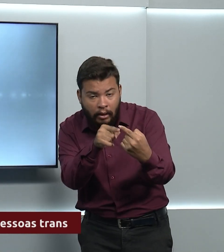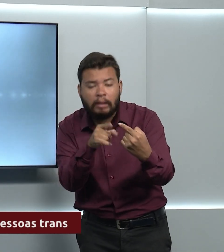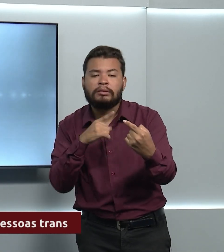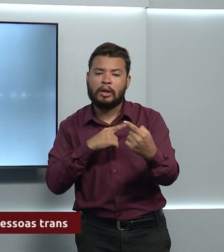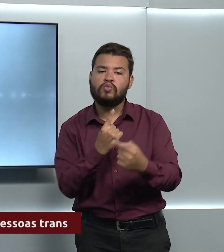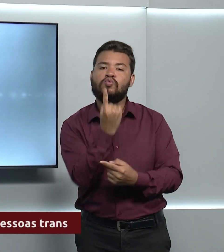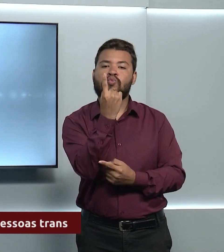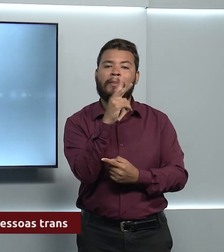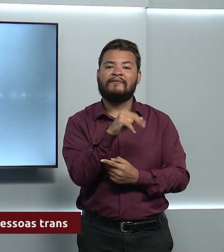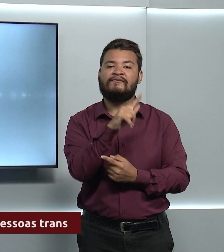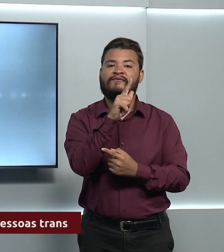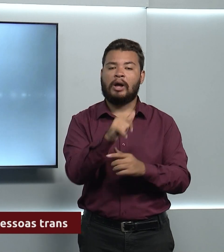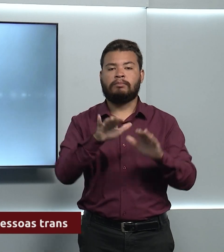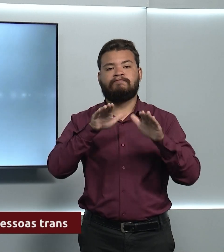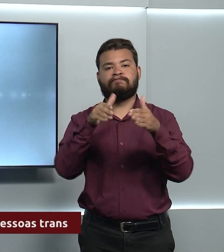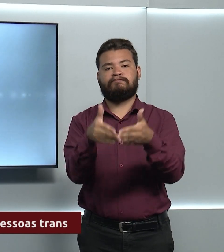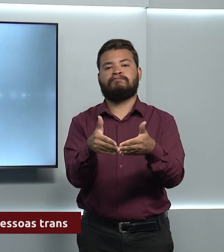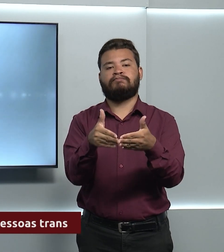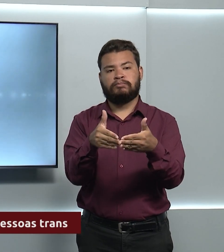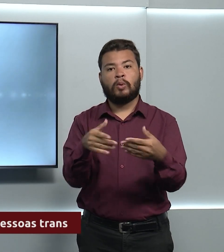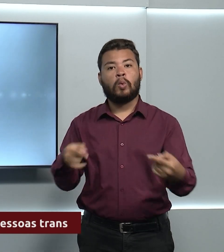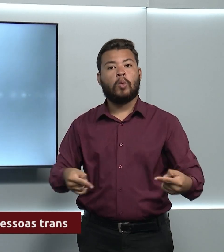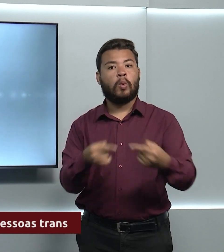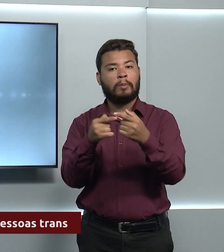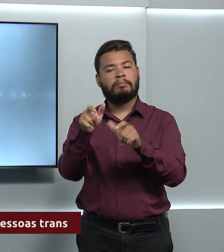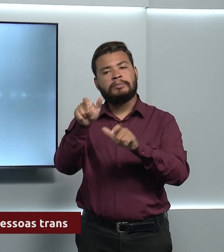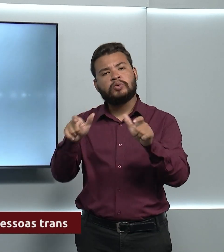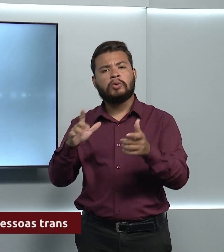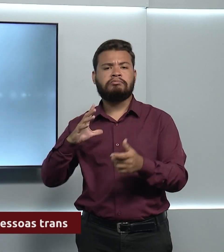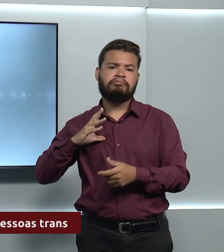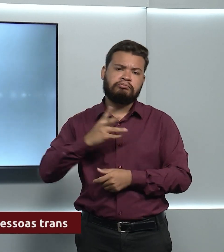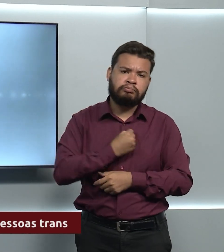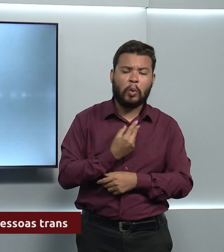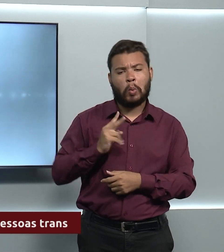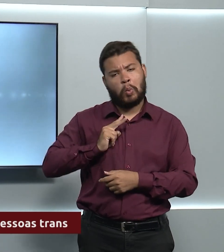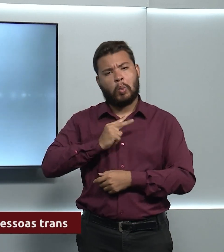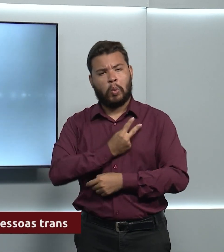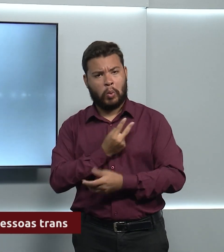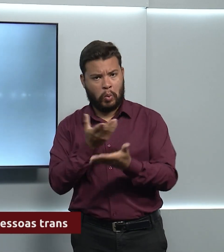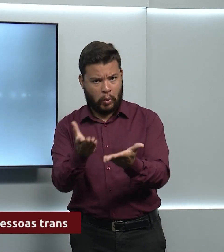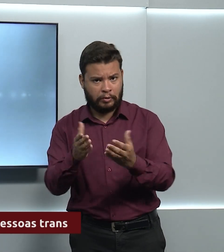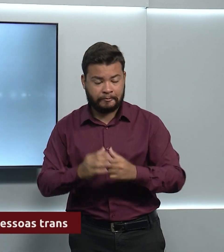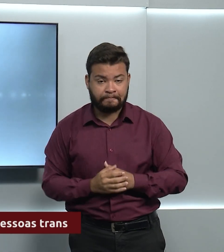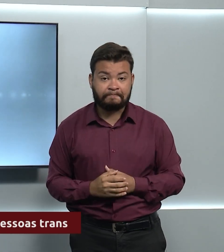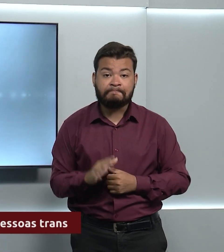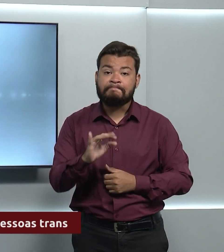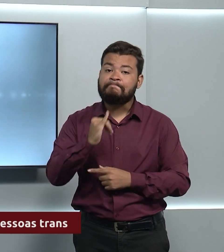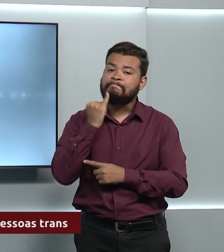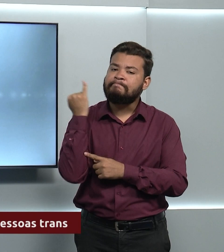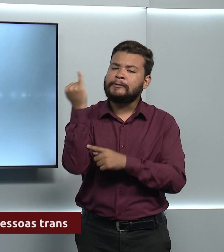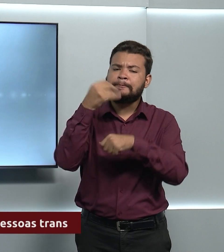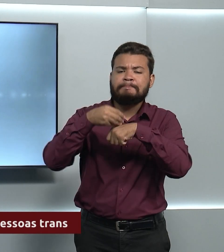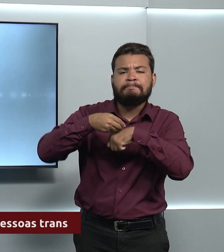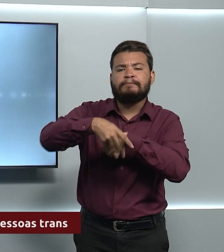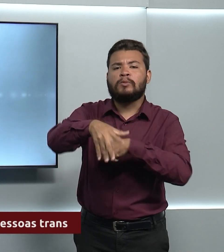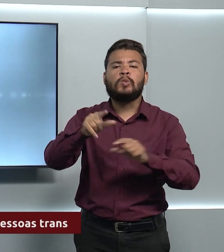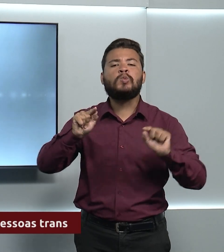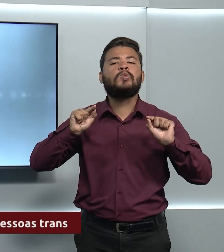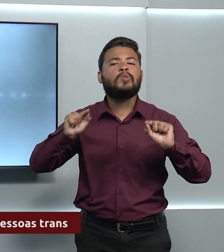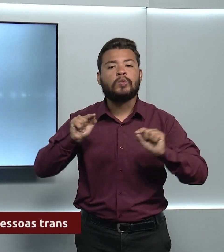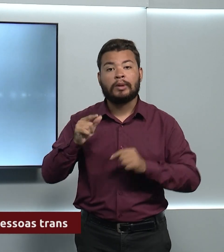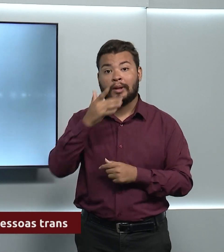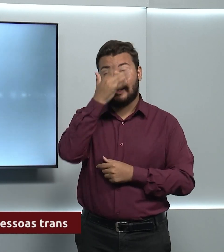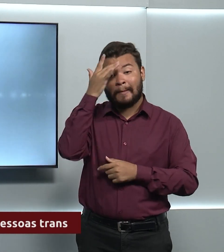deverá ser ocupada por uma pessoa trans travesti. É muito importante chamar a atenção para o fato de que as pessoas